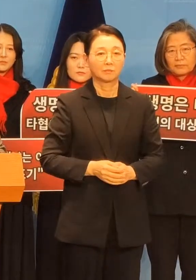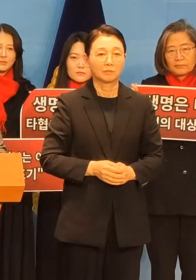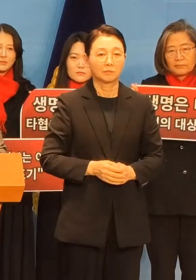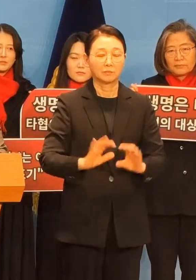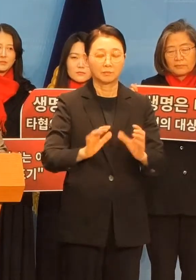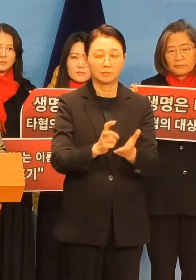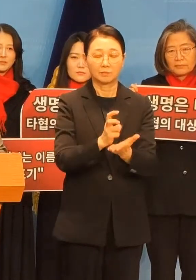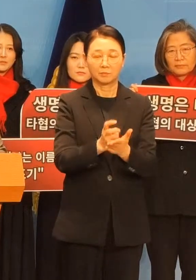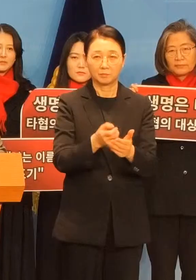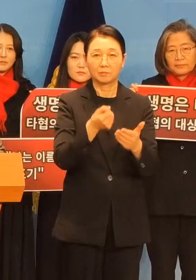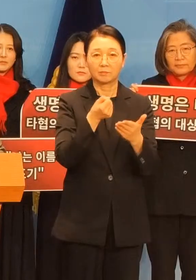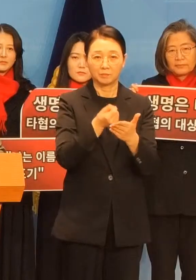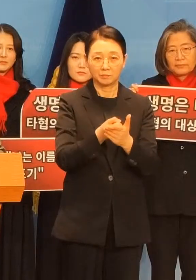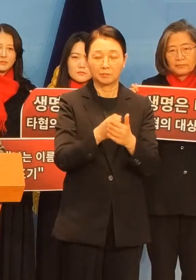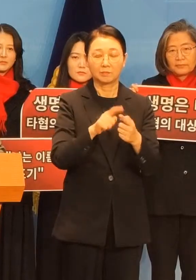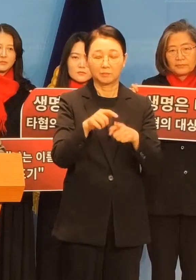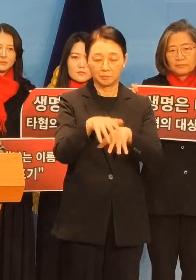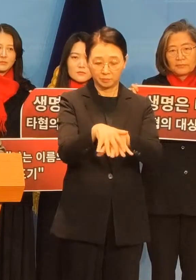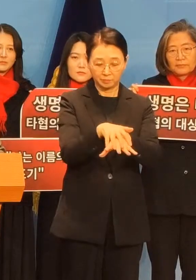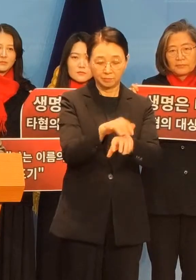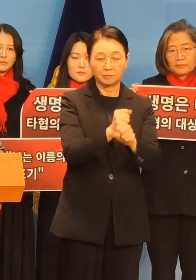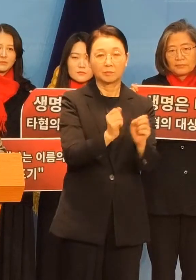헌재 결정을 조작한